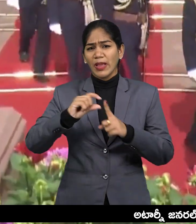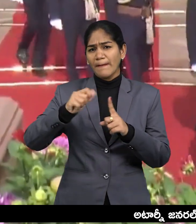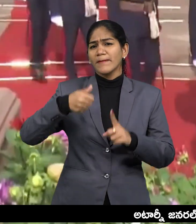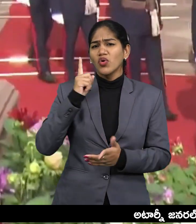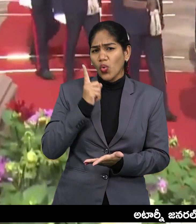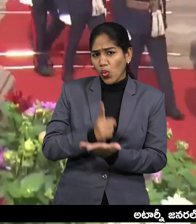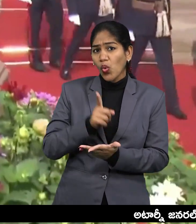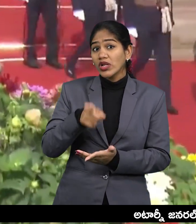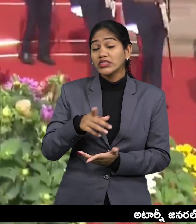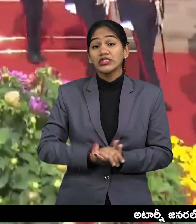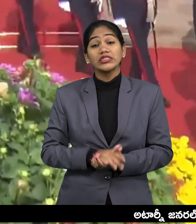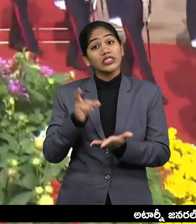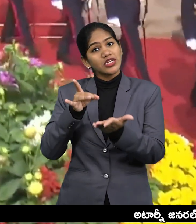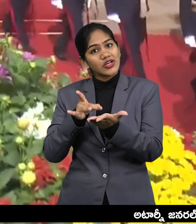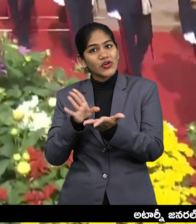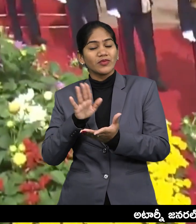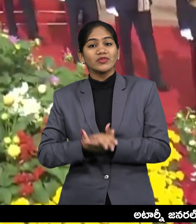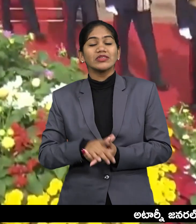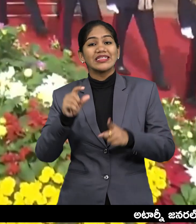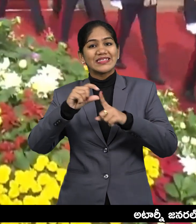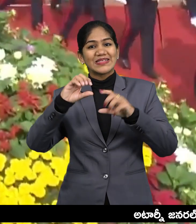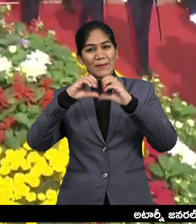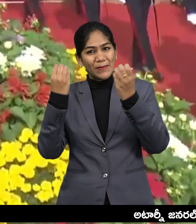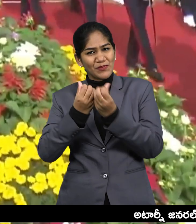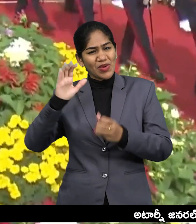అటార్నీ జనరల్ను రాష్ట్రపతి మాత్రమే తొలగించగలరు.